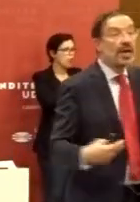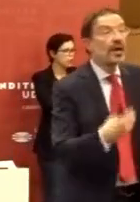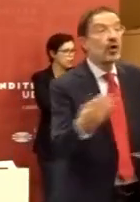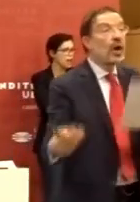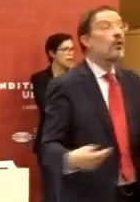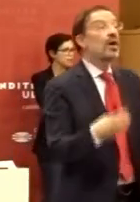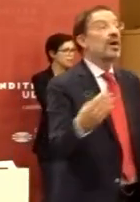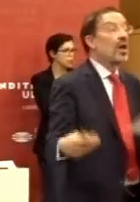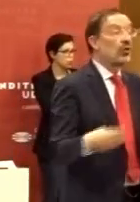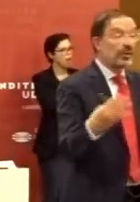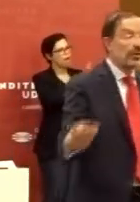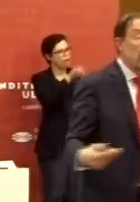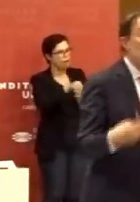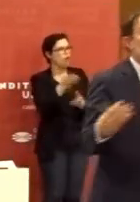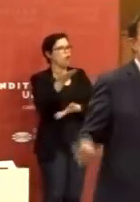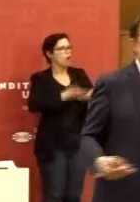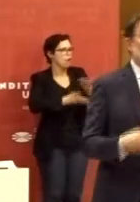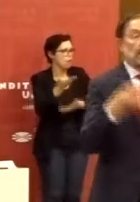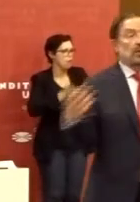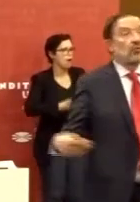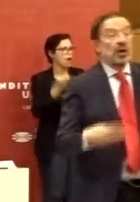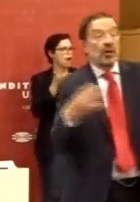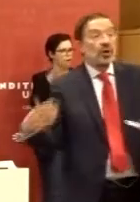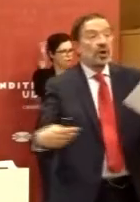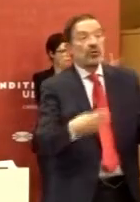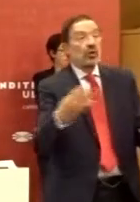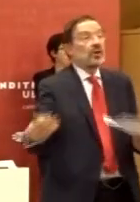actividad física aplicada, que colaboran en la docencia